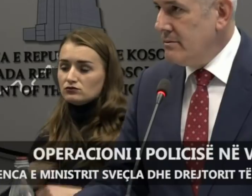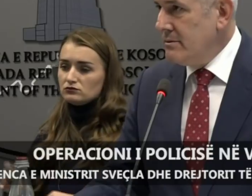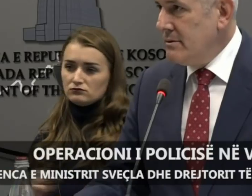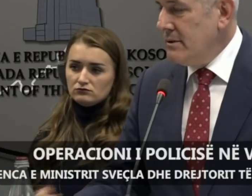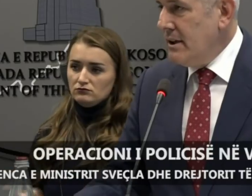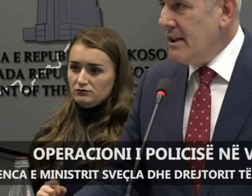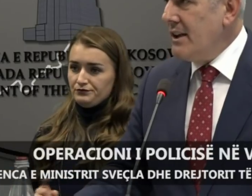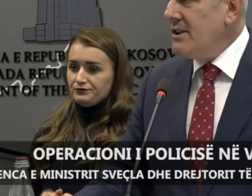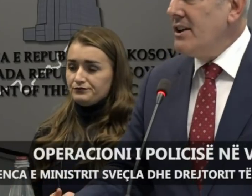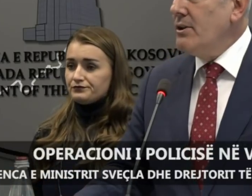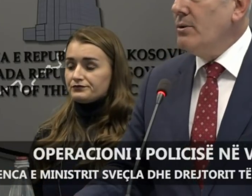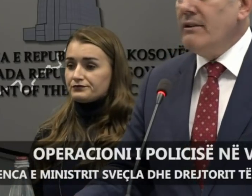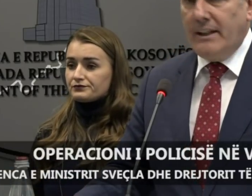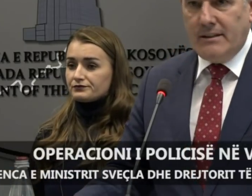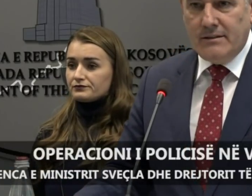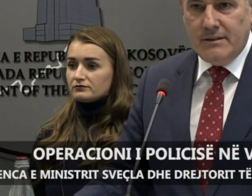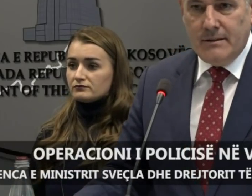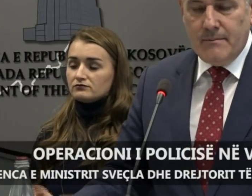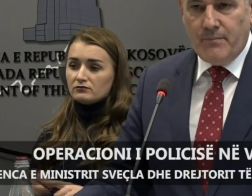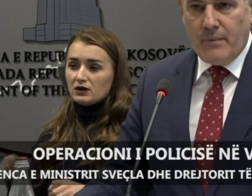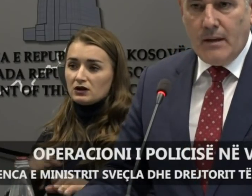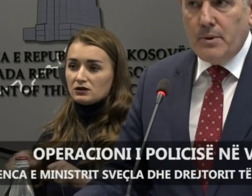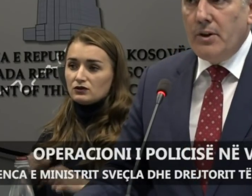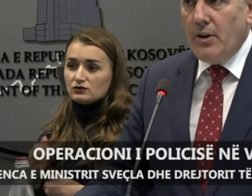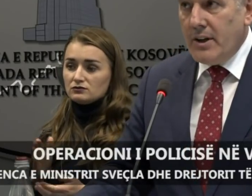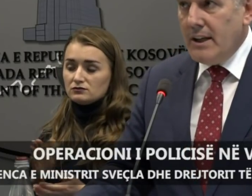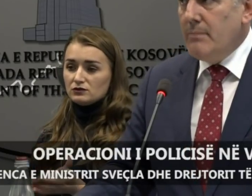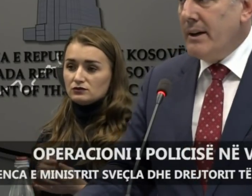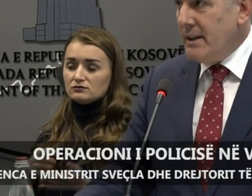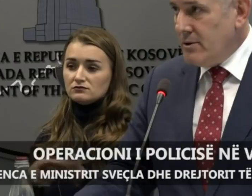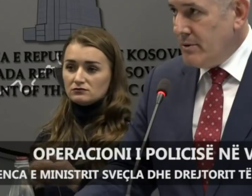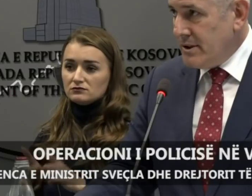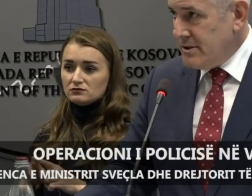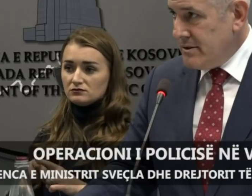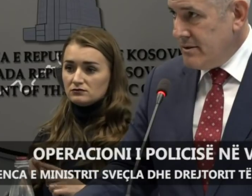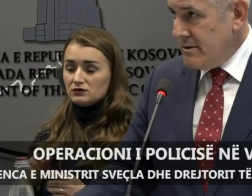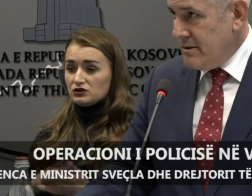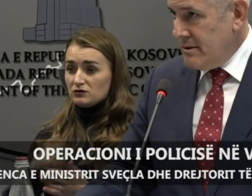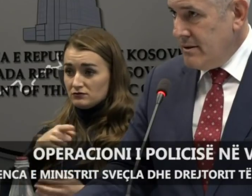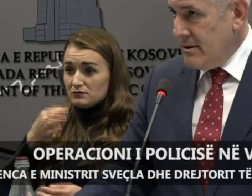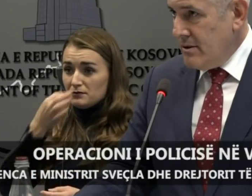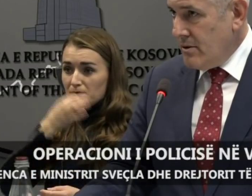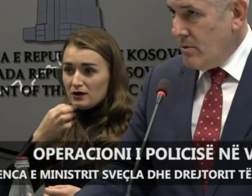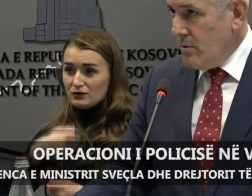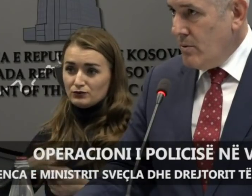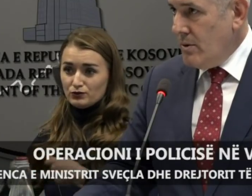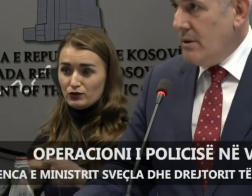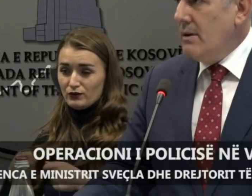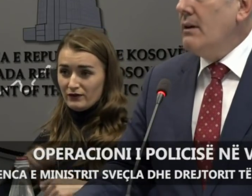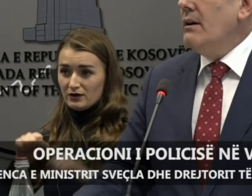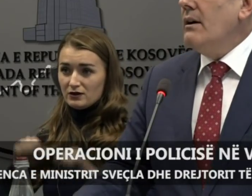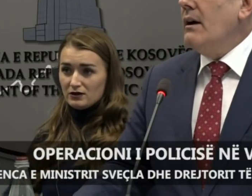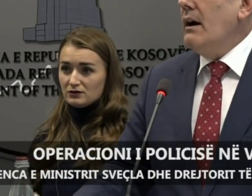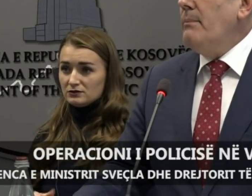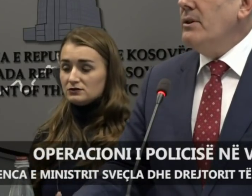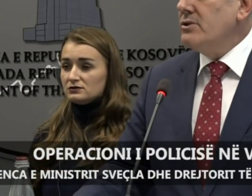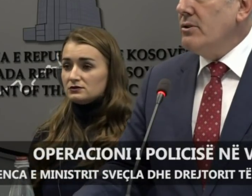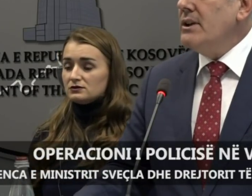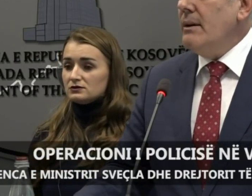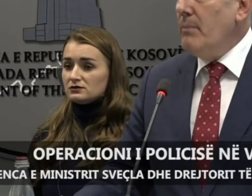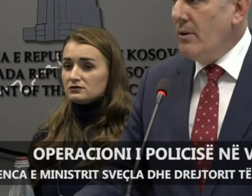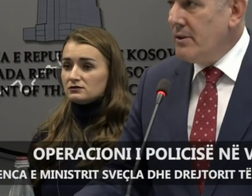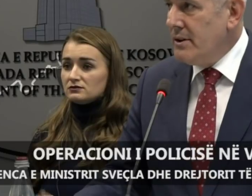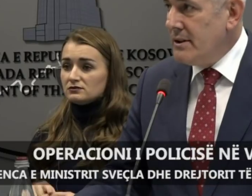Kosovë. E tha dhe drejtori vetë, pronari i Barnatorës, ku ka